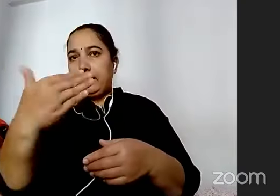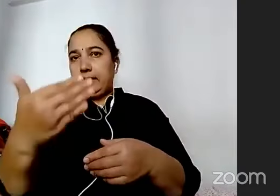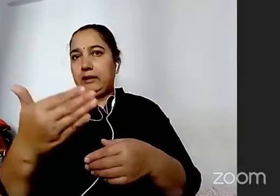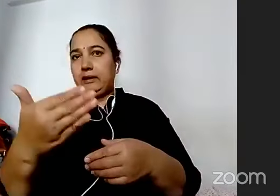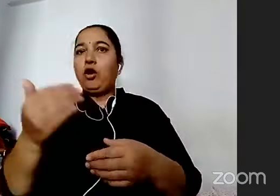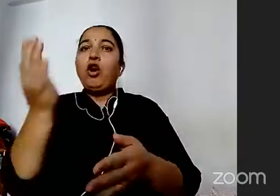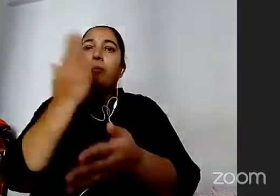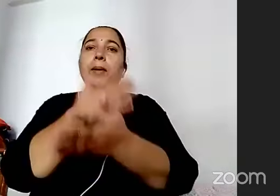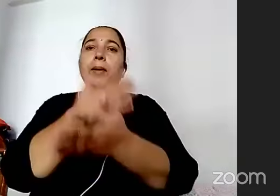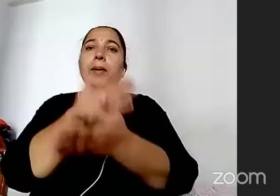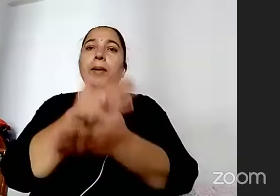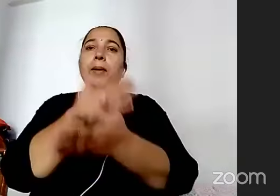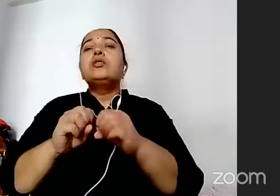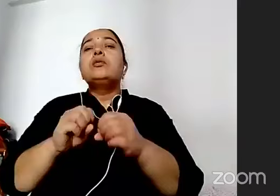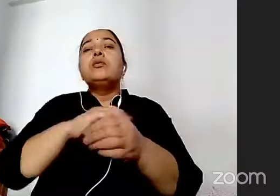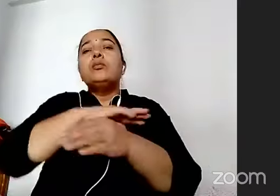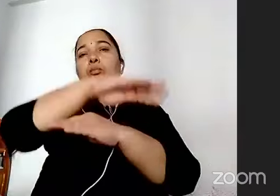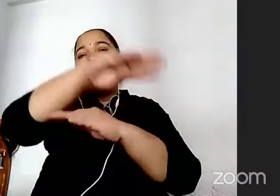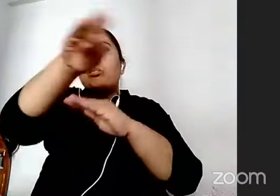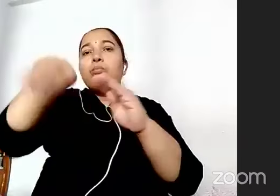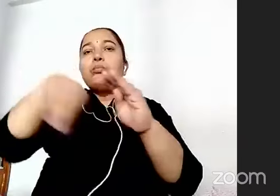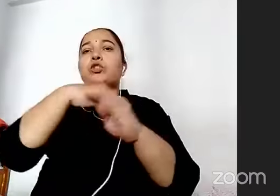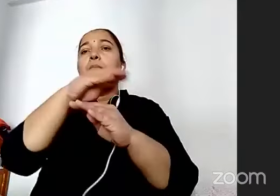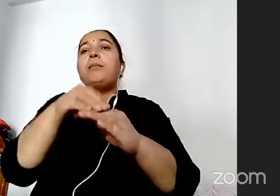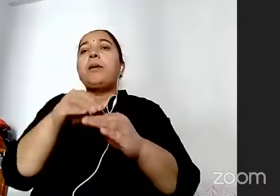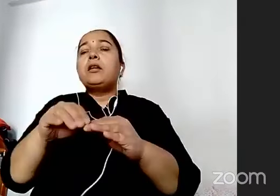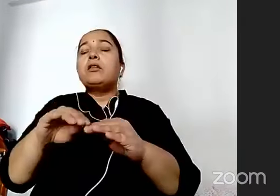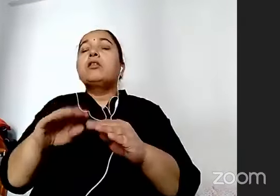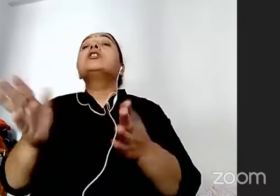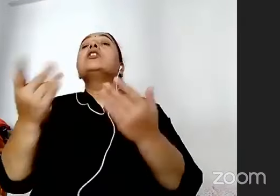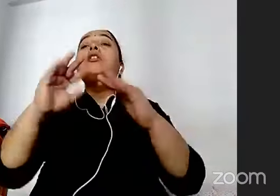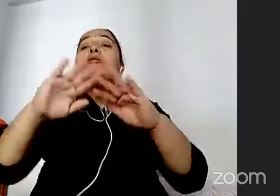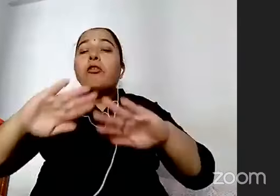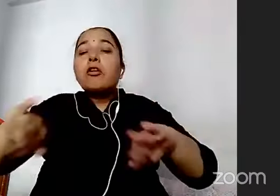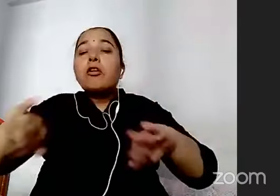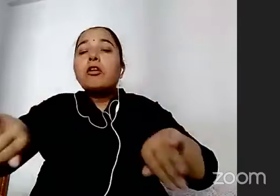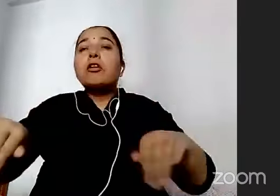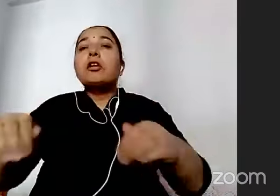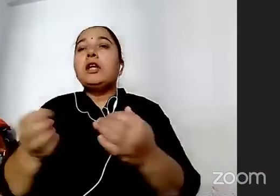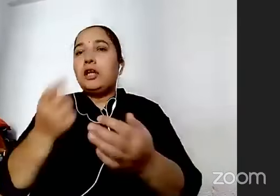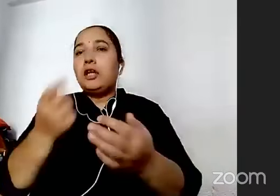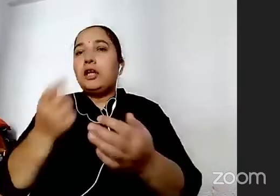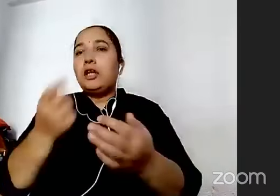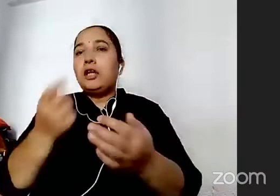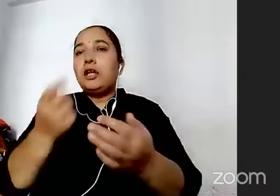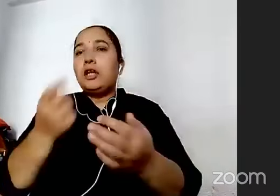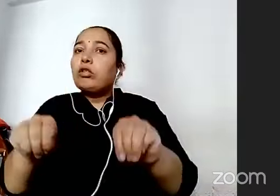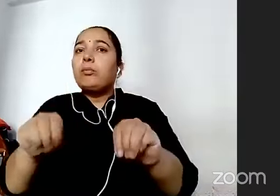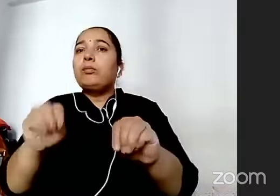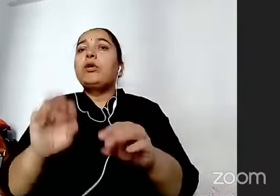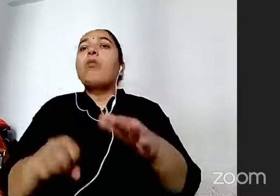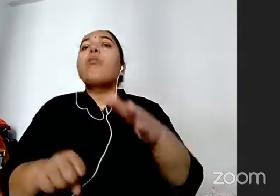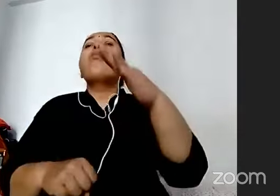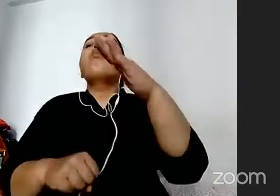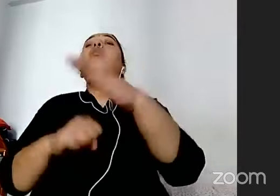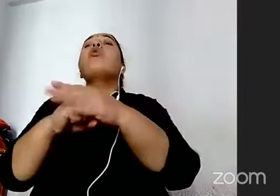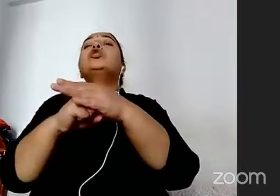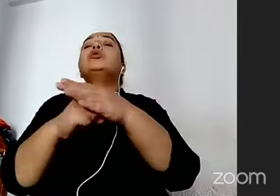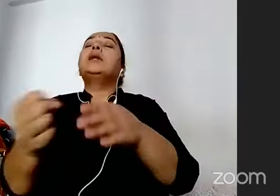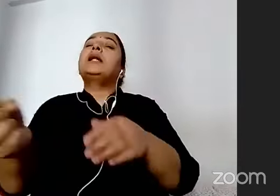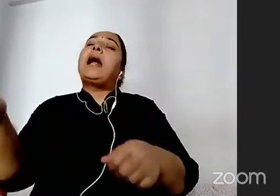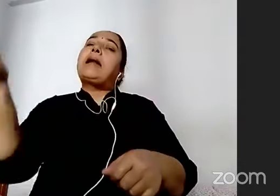डिफाइन गर्छौँ भन्ने कुरा एकदमै महत्त्वपूर्ण हो है। पहुँच भन्दा पर भन्ने शब्दलाई चाहिँ भन्नुभयो भने अहिले पछिल्लो